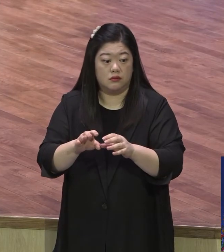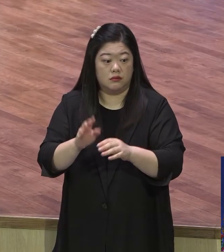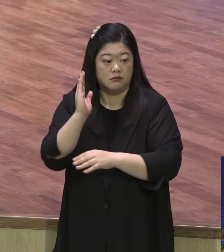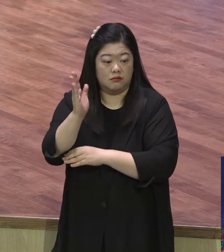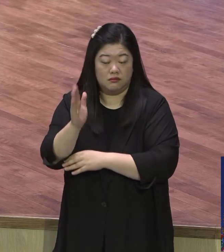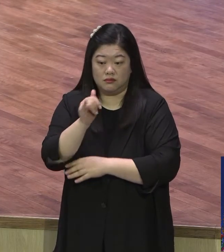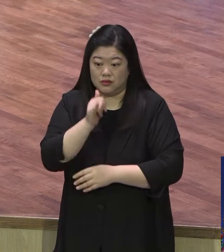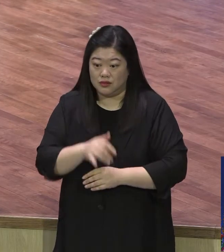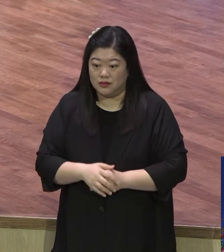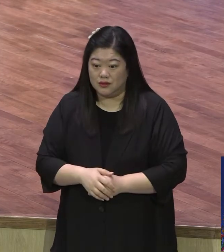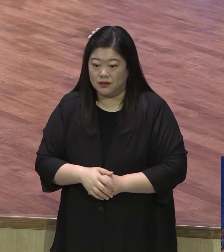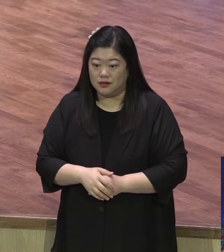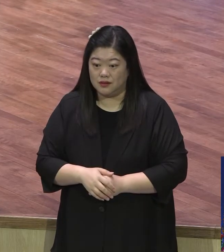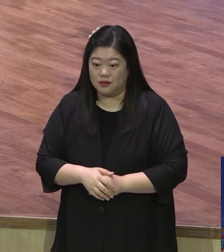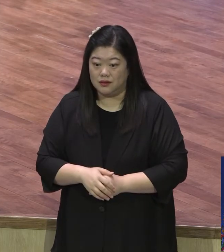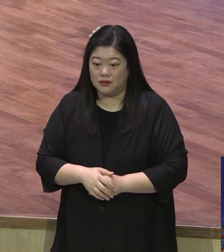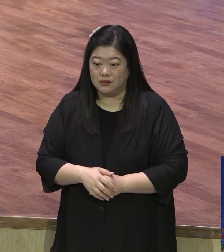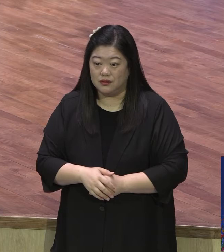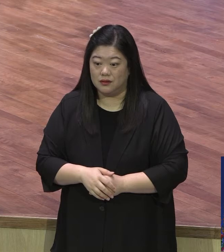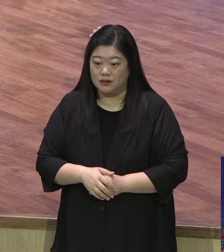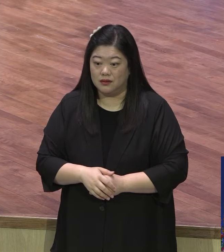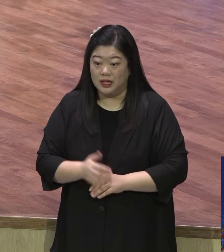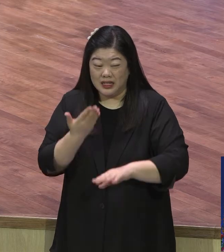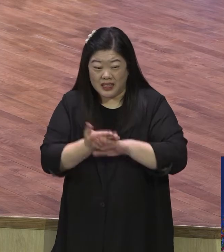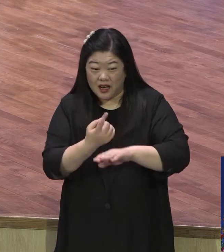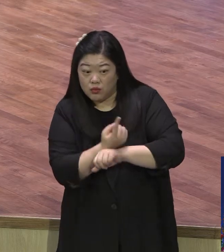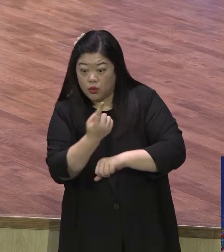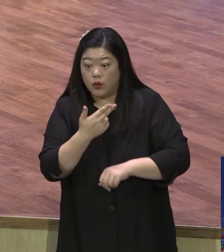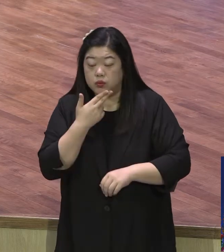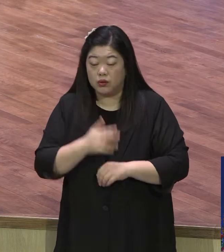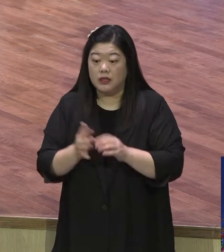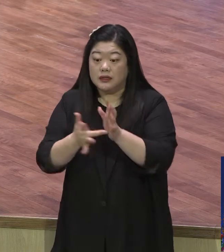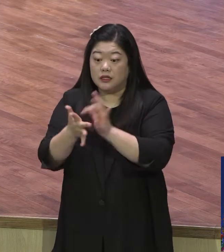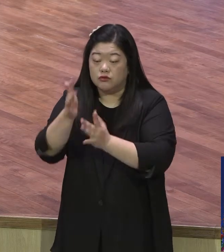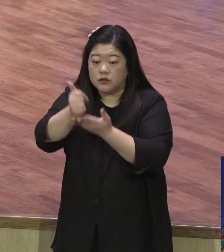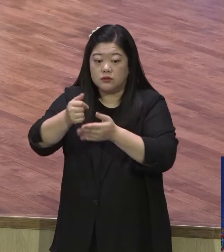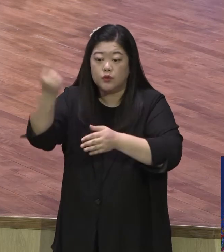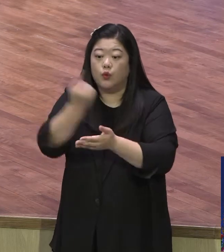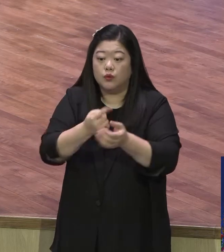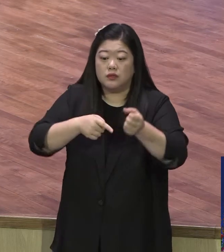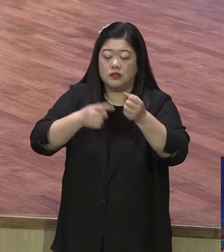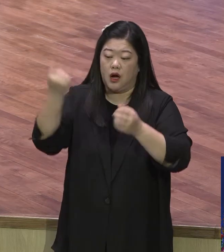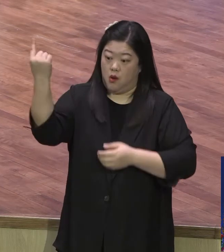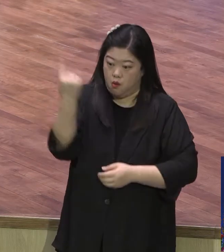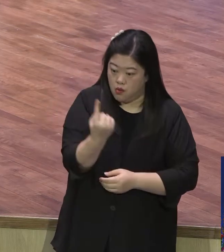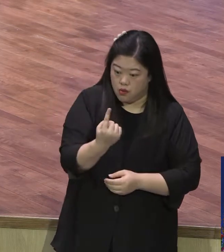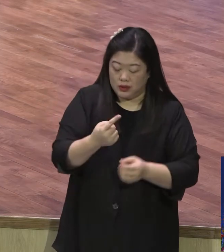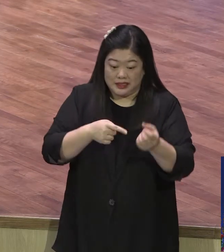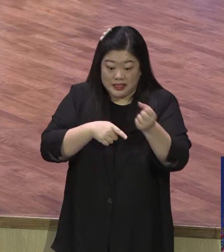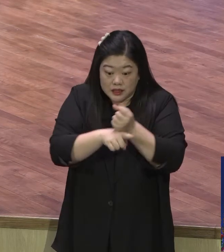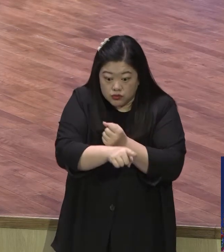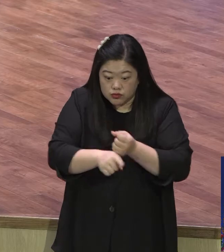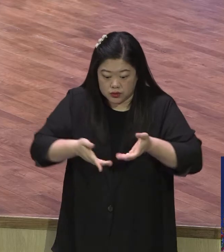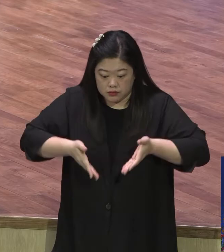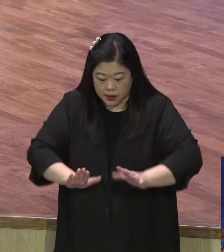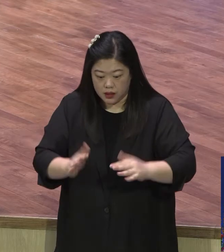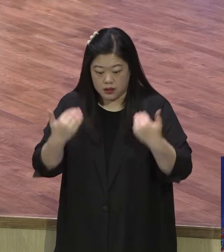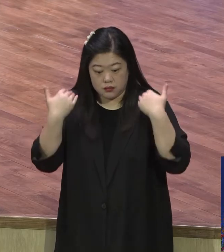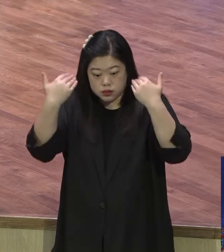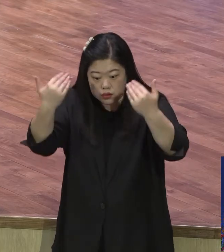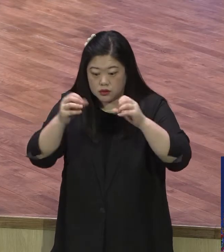안건이 있어요 다른 이유가 있냐고요 오늘 본문인